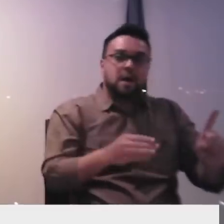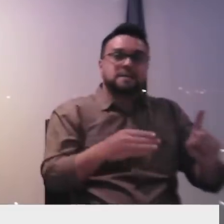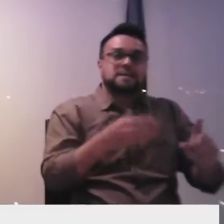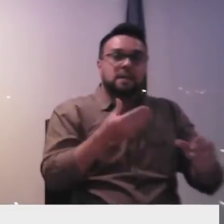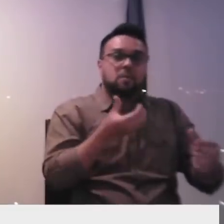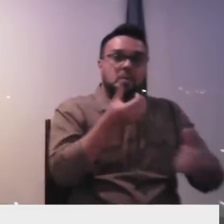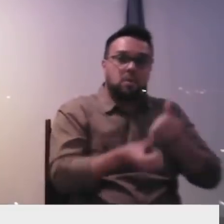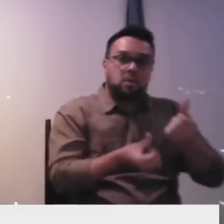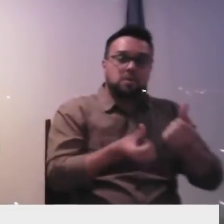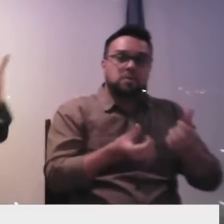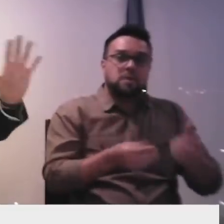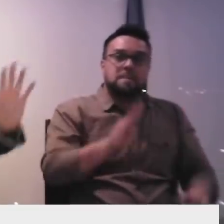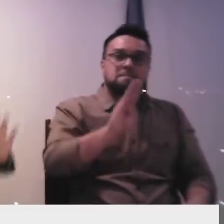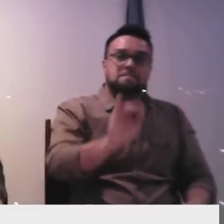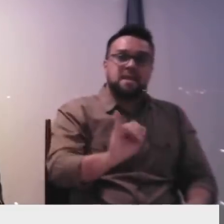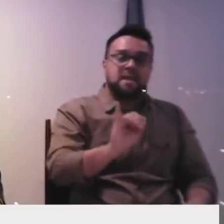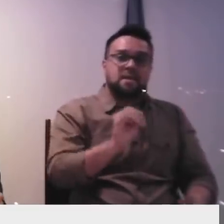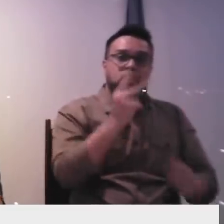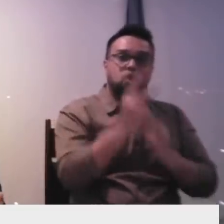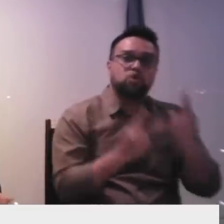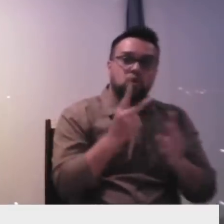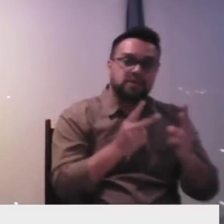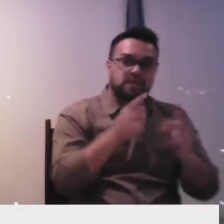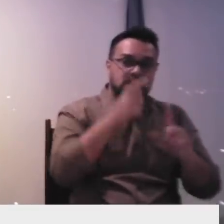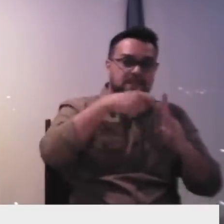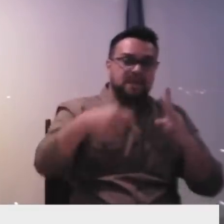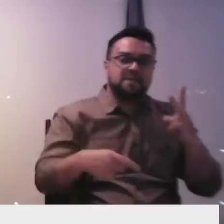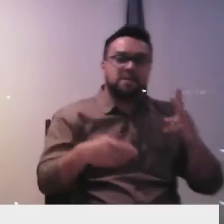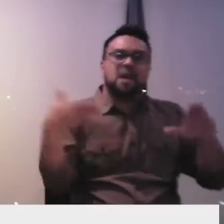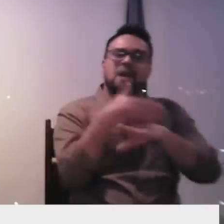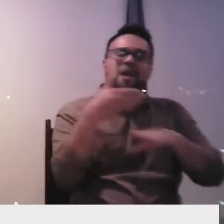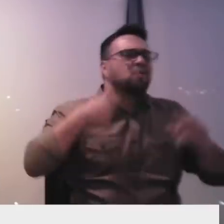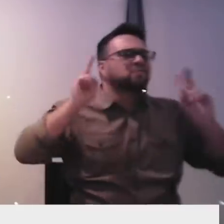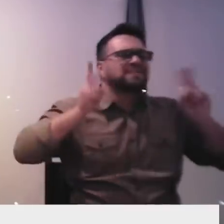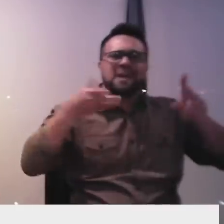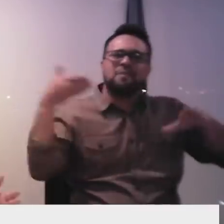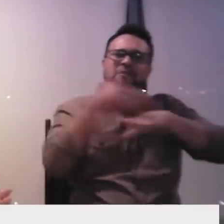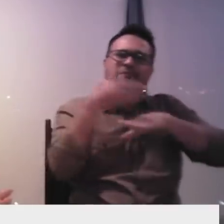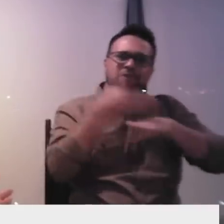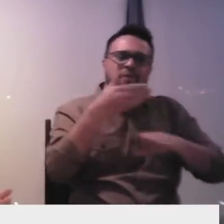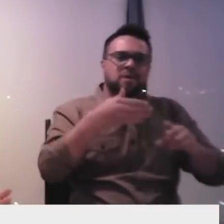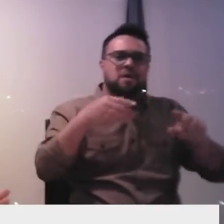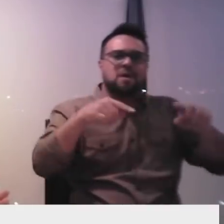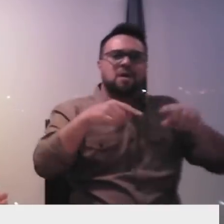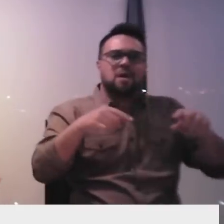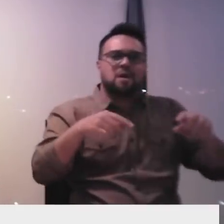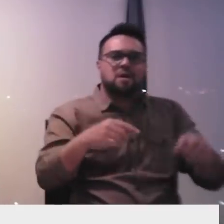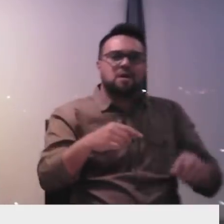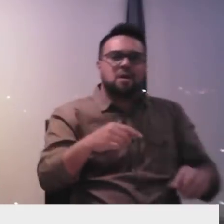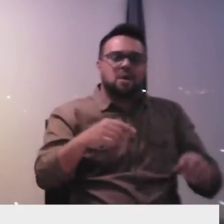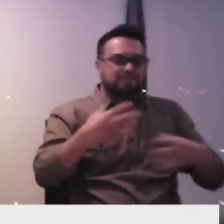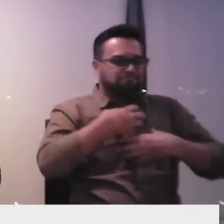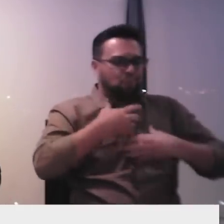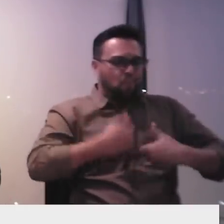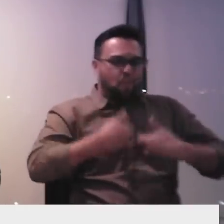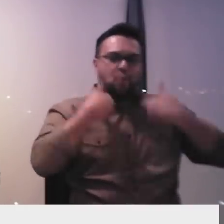provas e os melhores alunos frequentavam o quadro de honra. Eu sempre frequentei o quadro de honra. Sempre frequentei. E aquele